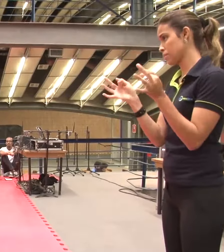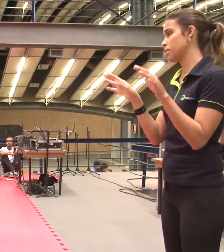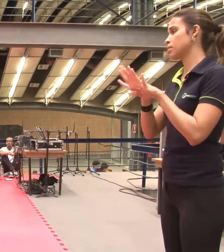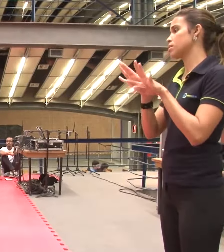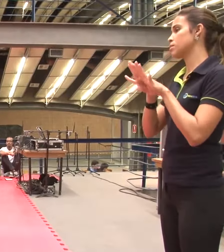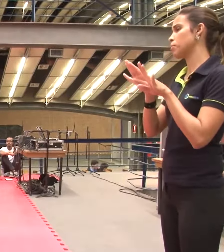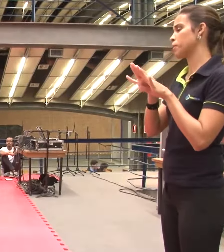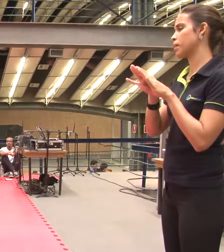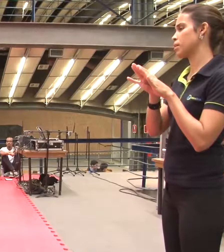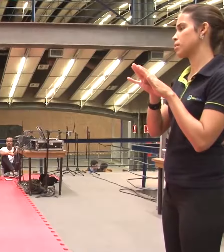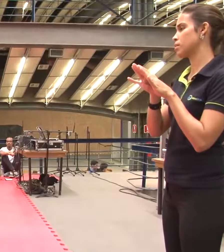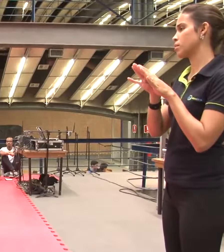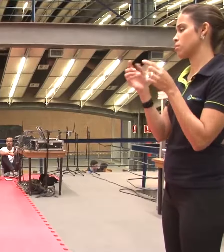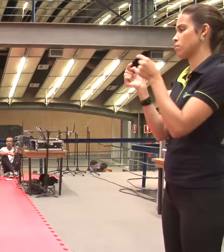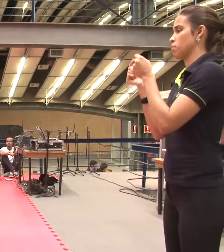torno de uma narrativa maior.